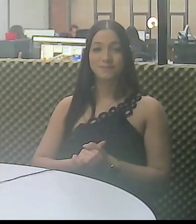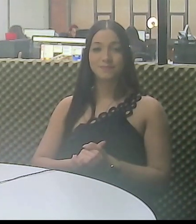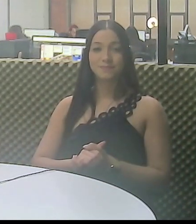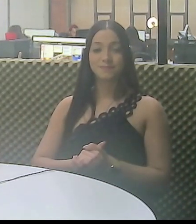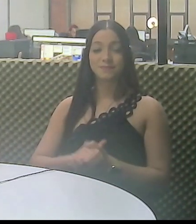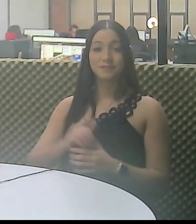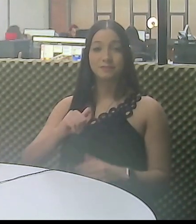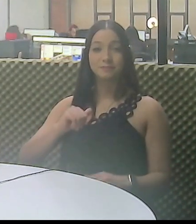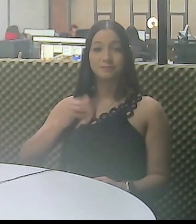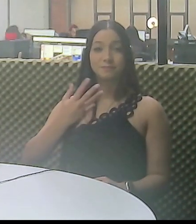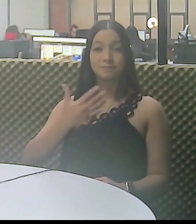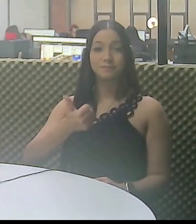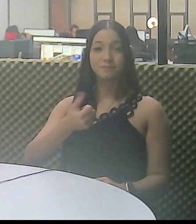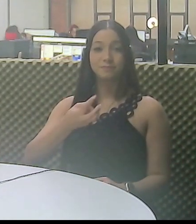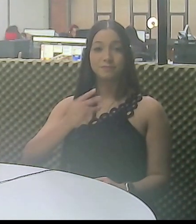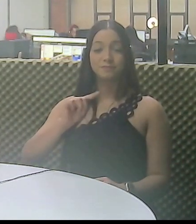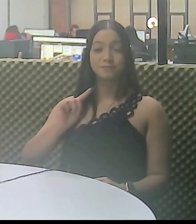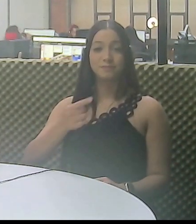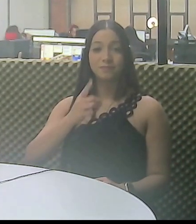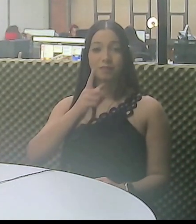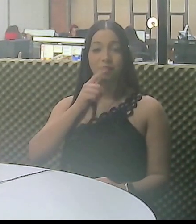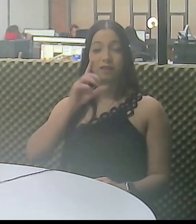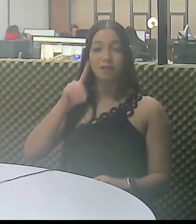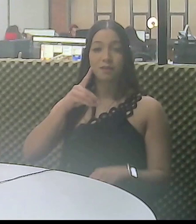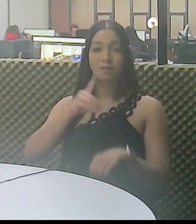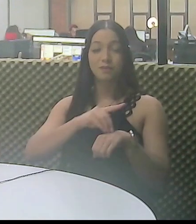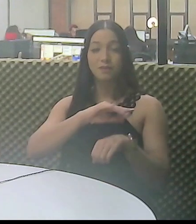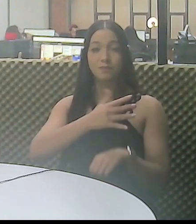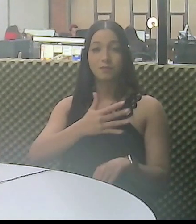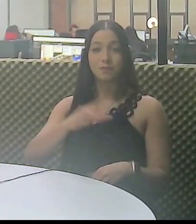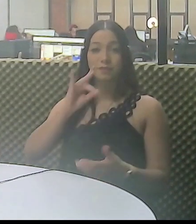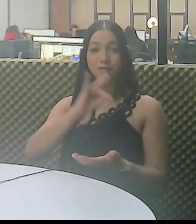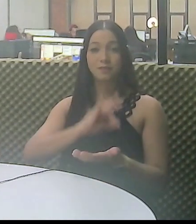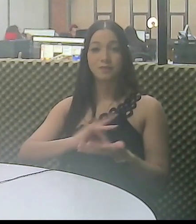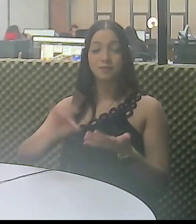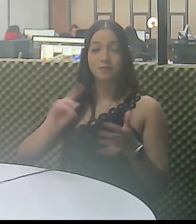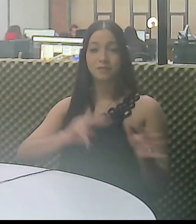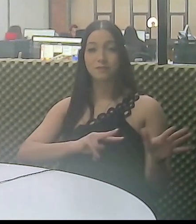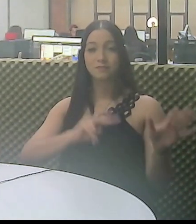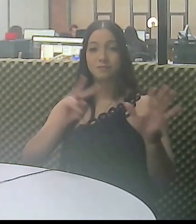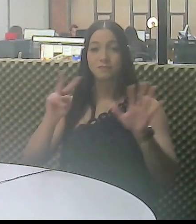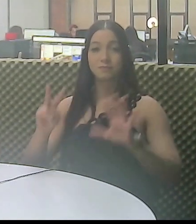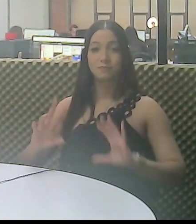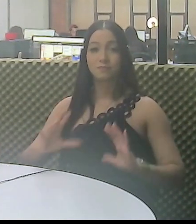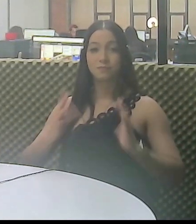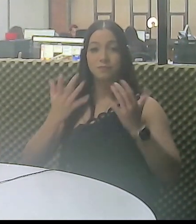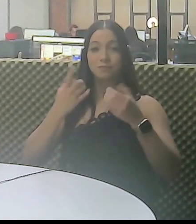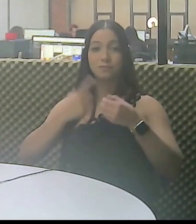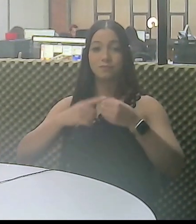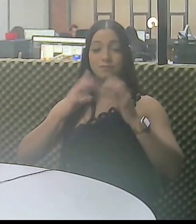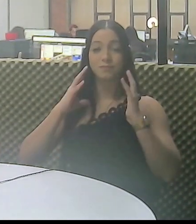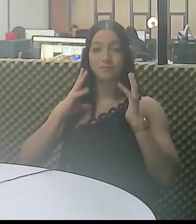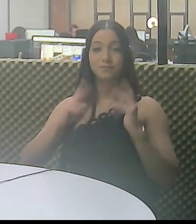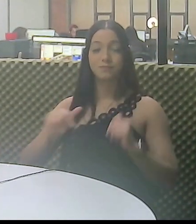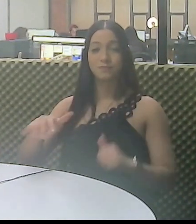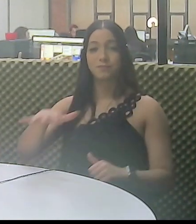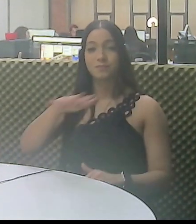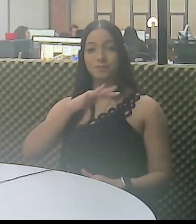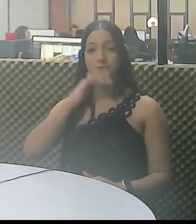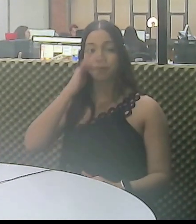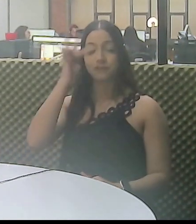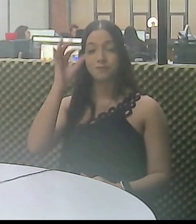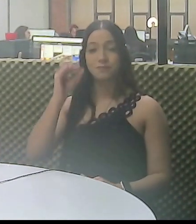Mais de 13 mil criadouros do Aedes são eliminados durante a primeira semana do mutirão Cidade Limpa na região do